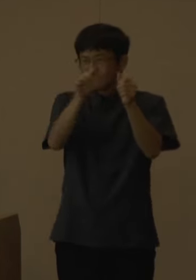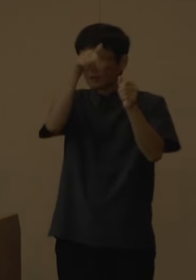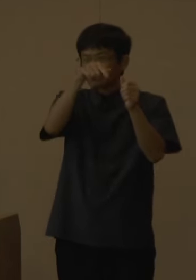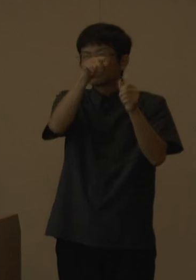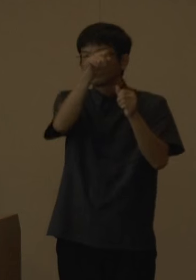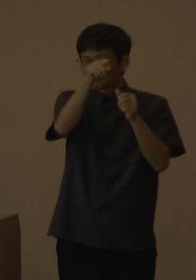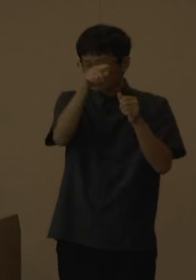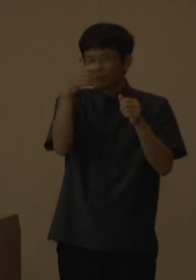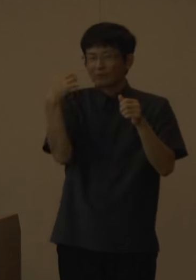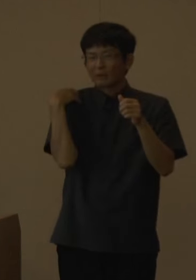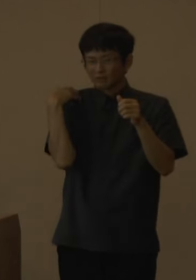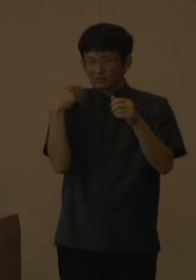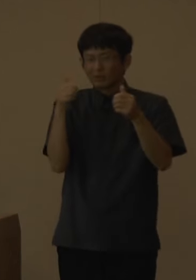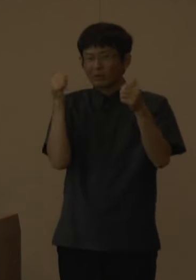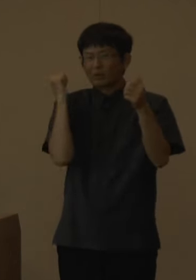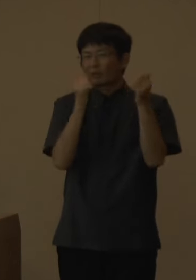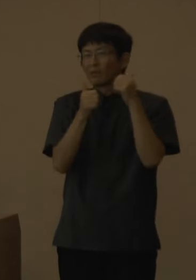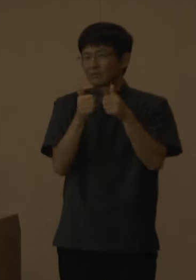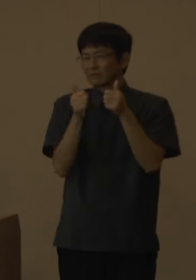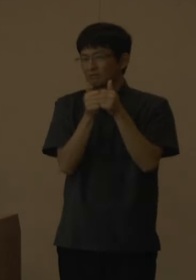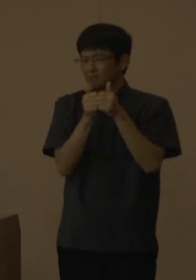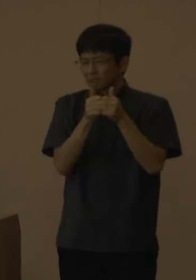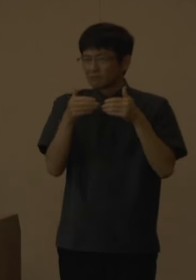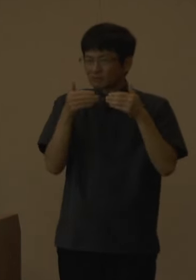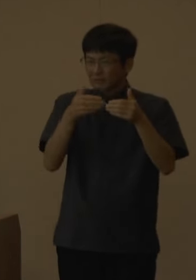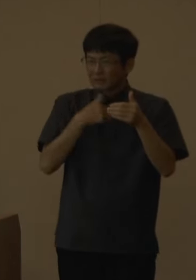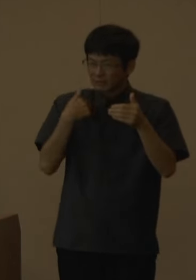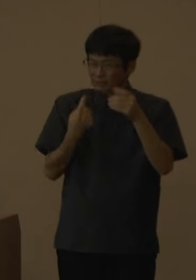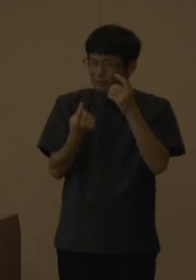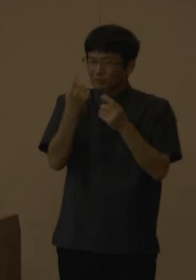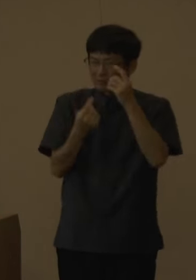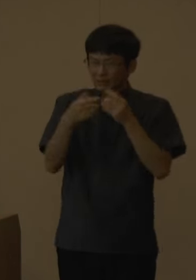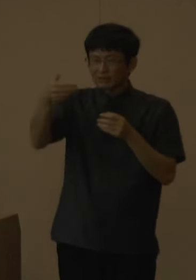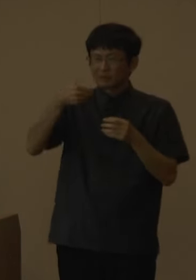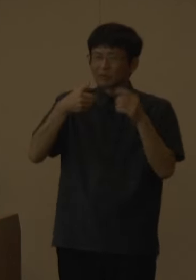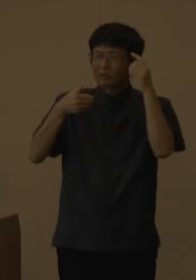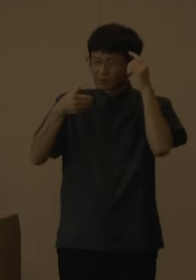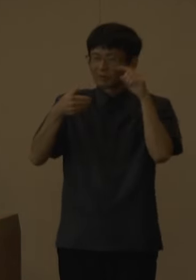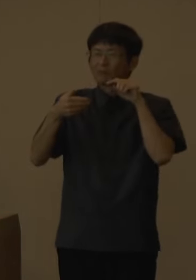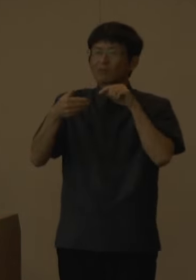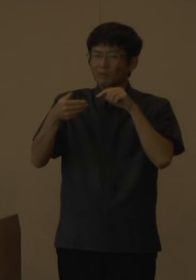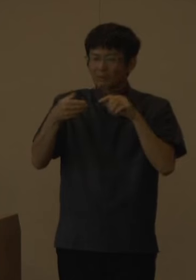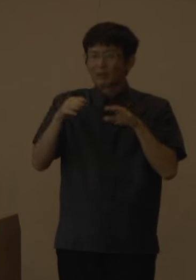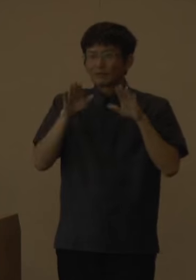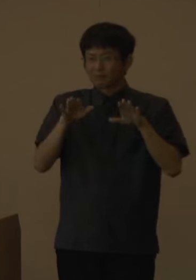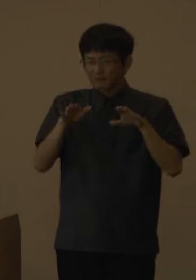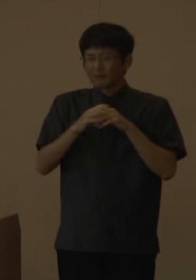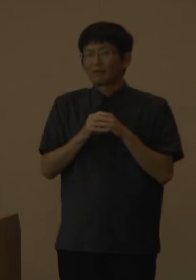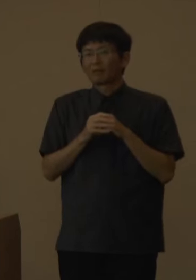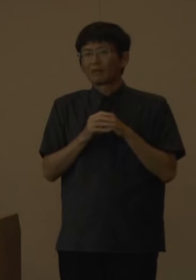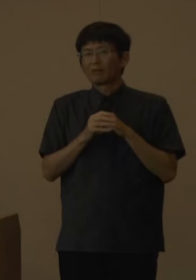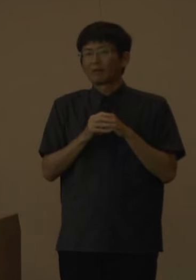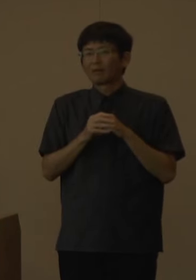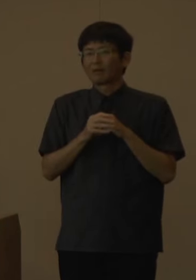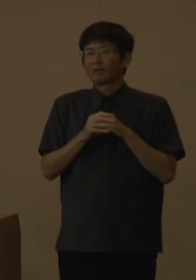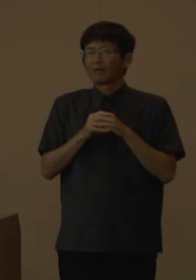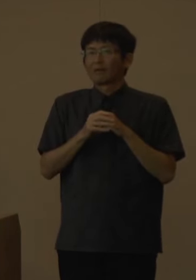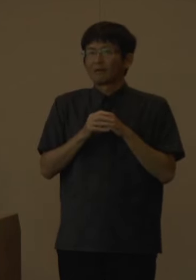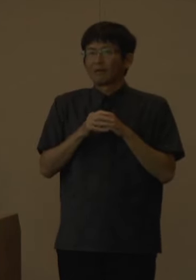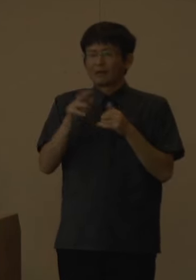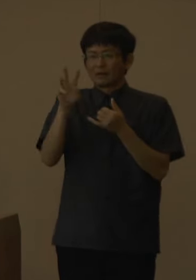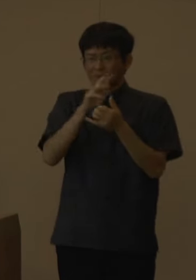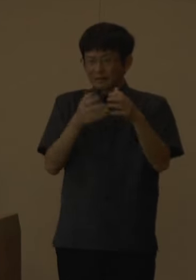内閣府との協議は進めないのかというご質問だったと思いますけれども、そちらにつきましてはやはり、